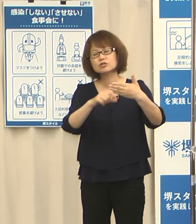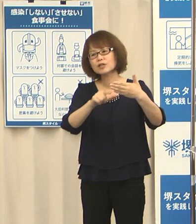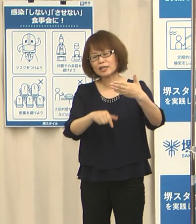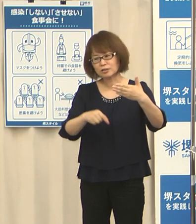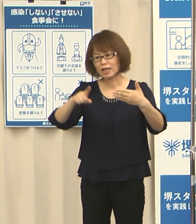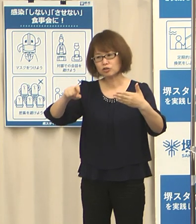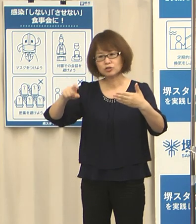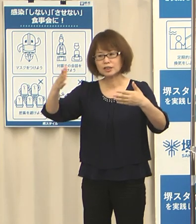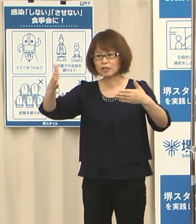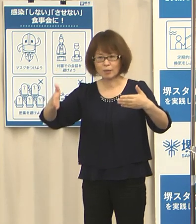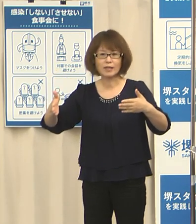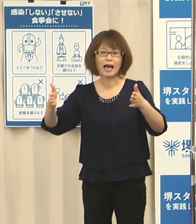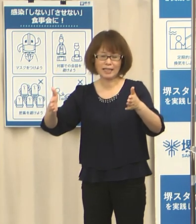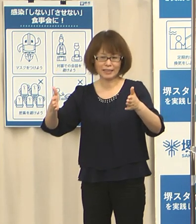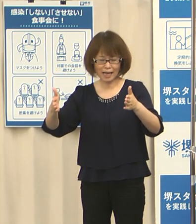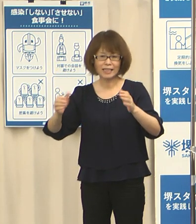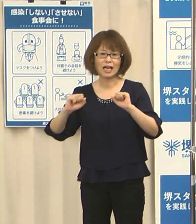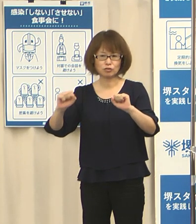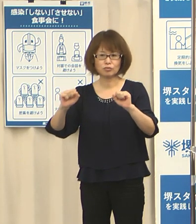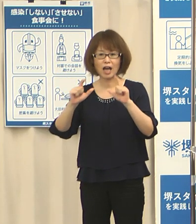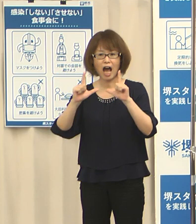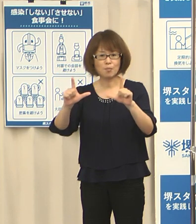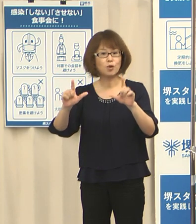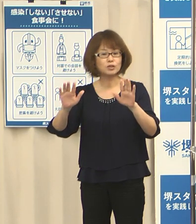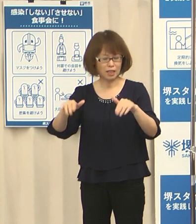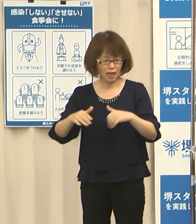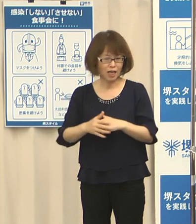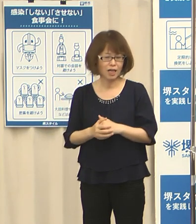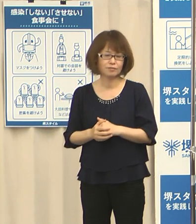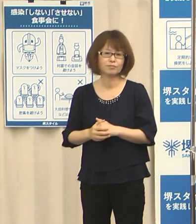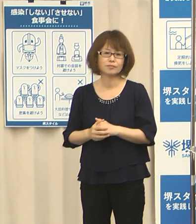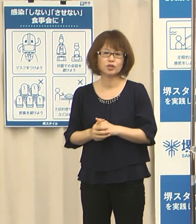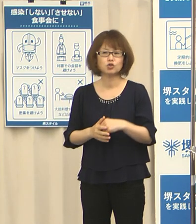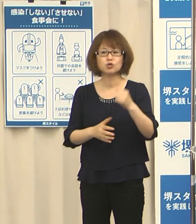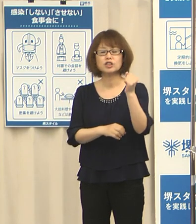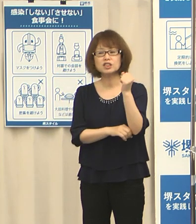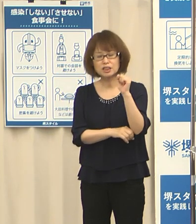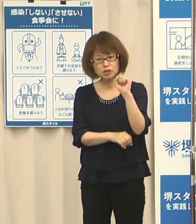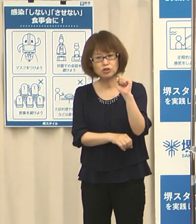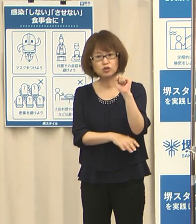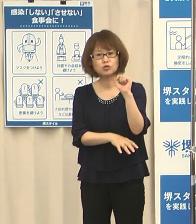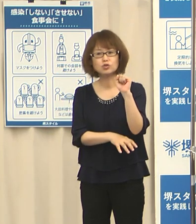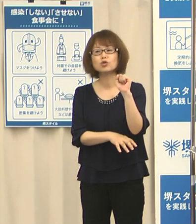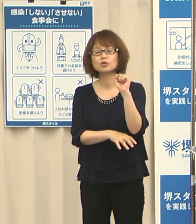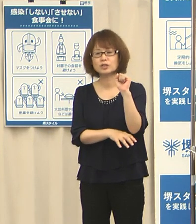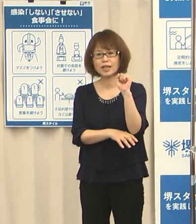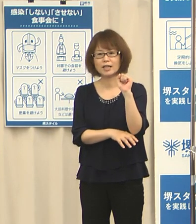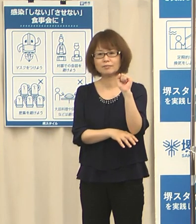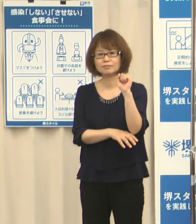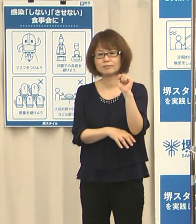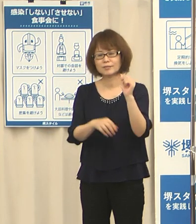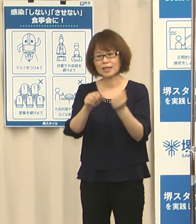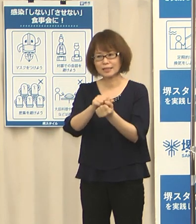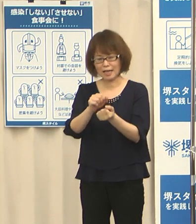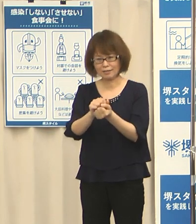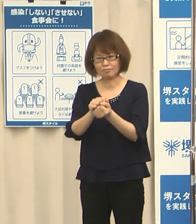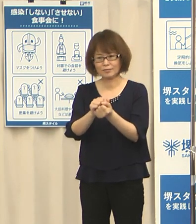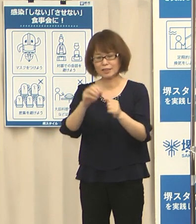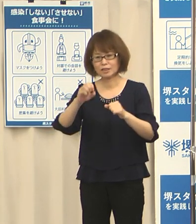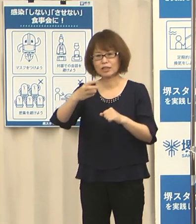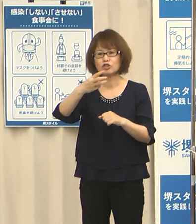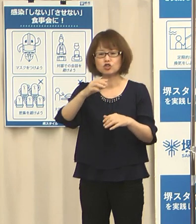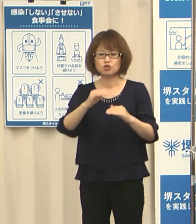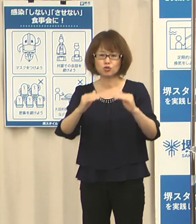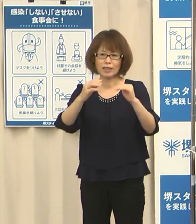表をしていますが、その基準として堺シグナルステージ3の時には延期をするというふうにしています。です